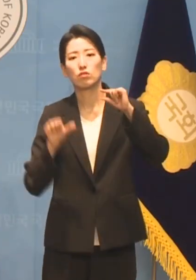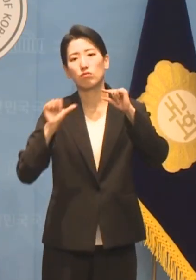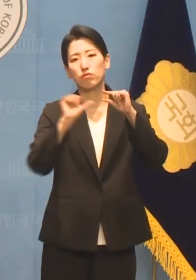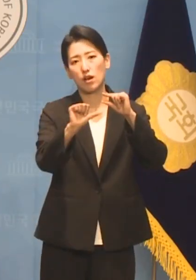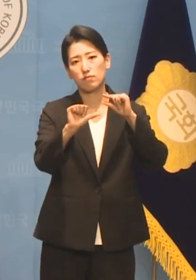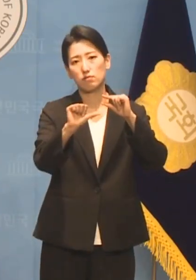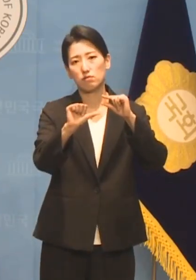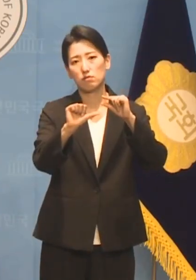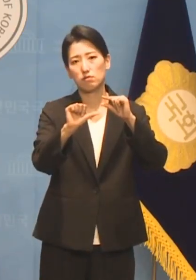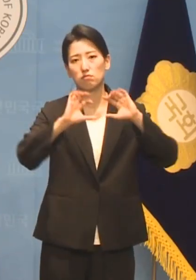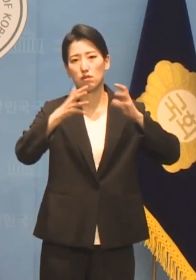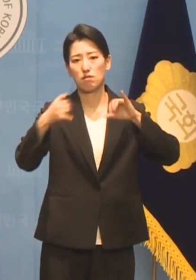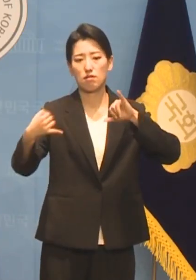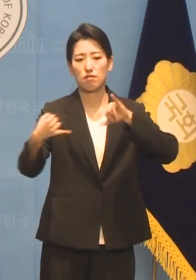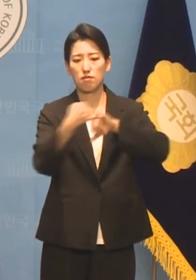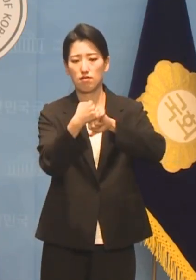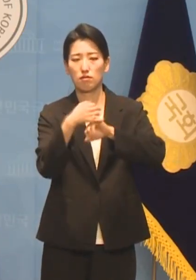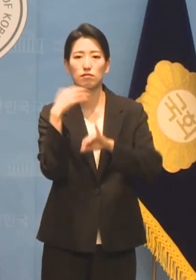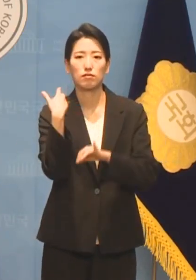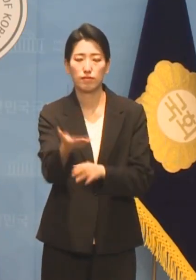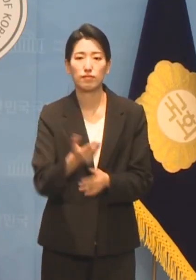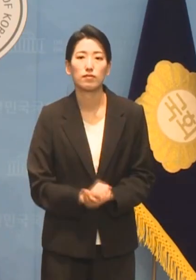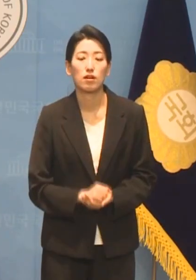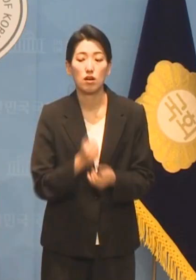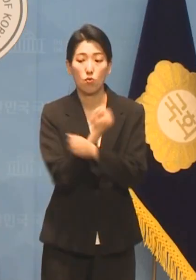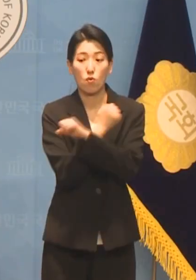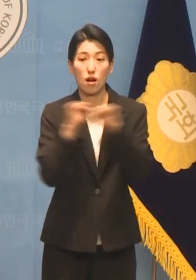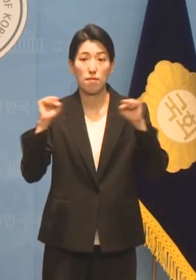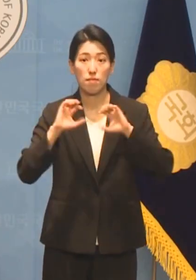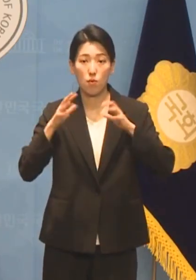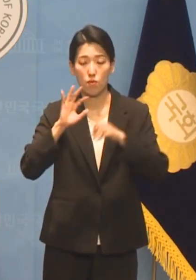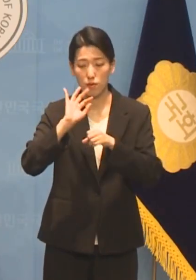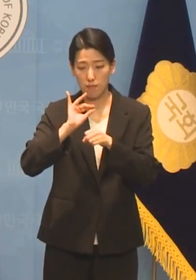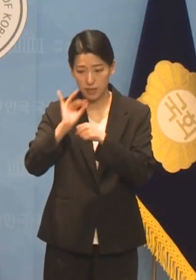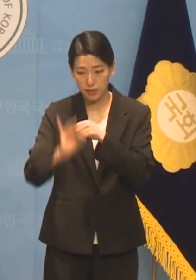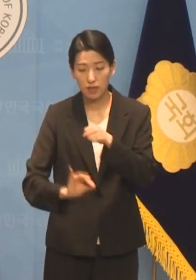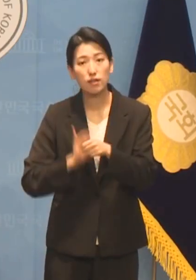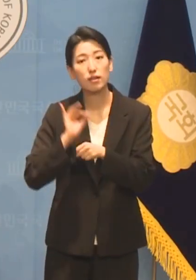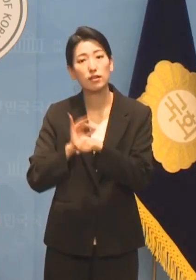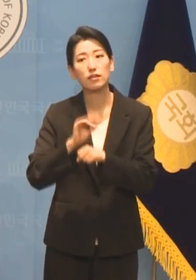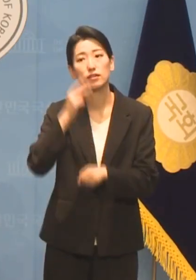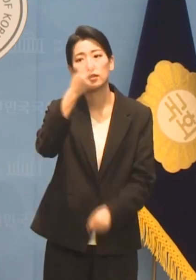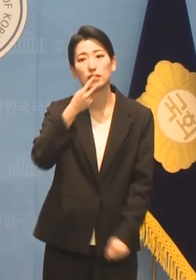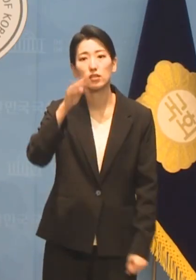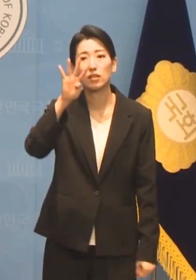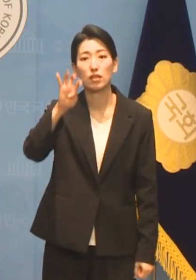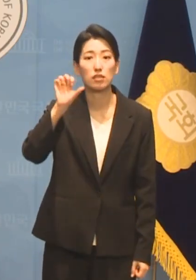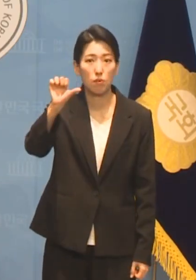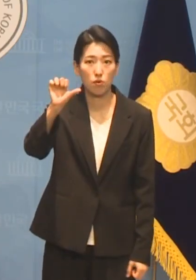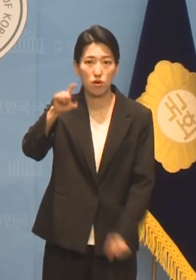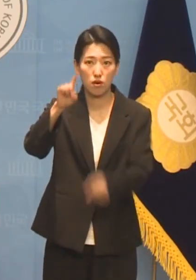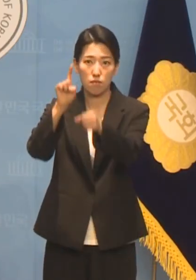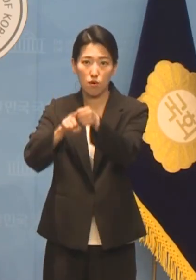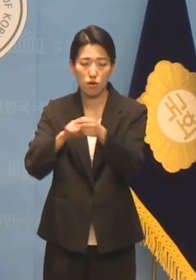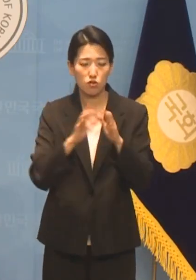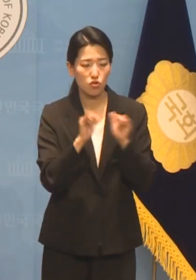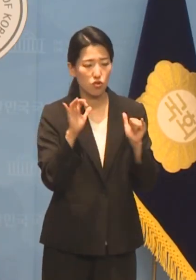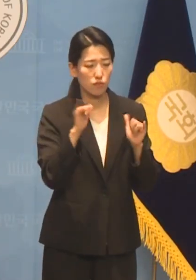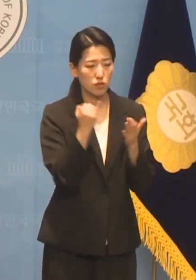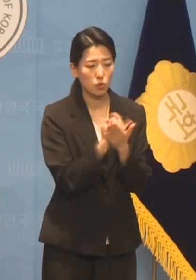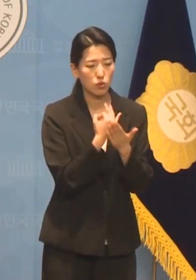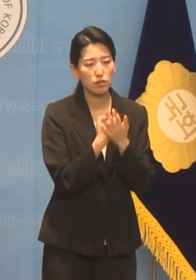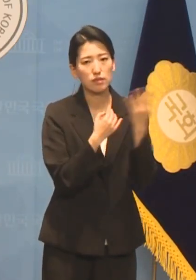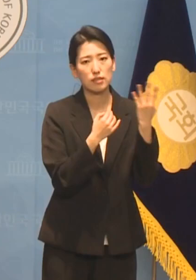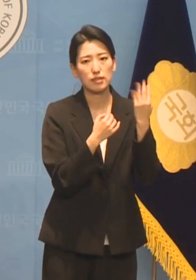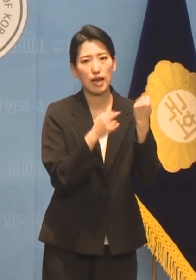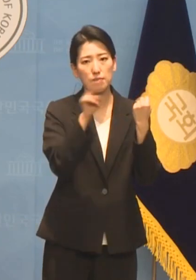여러분들께 약속드립니다. 광복 100주년이 되는 2045년까지 국민소득 4만 불, 세계